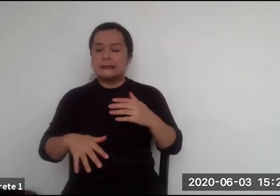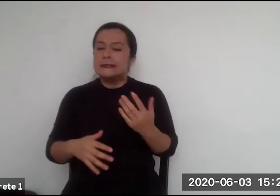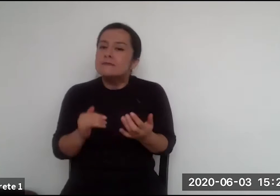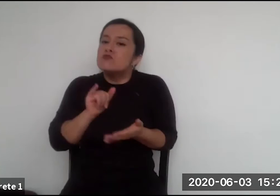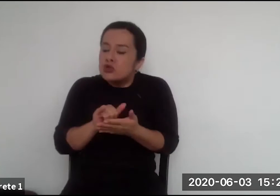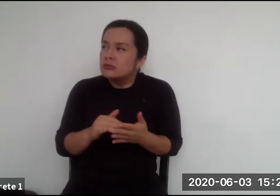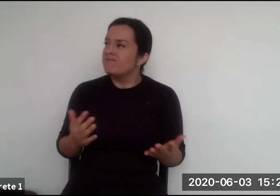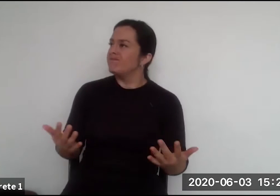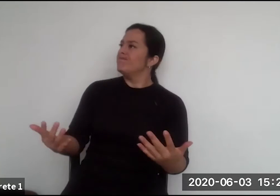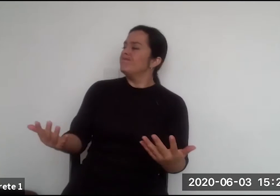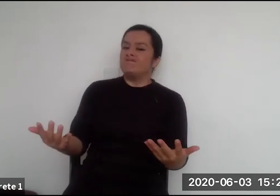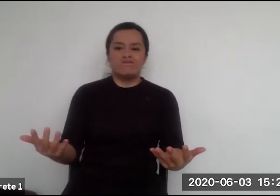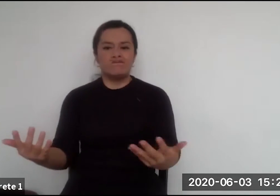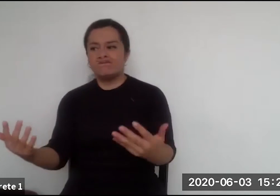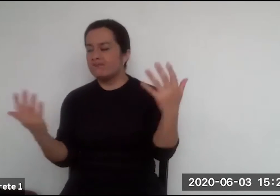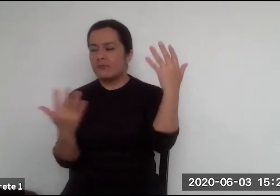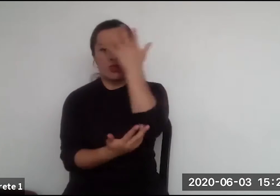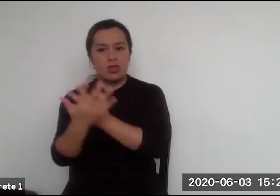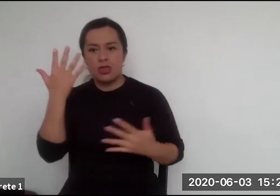produzido,